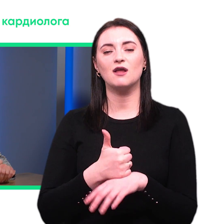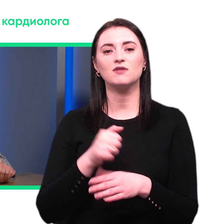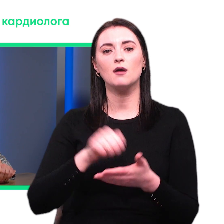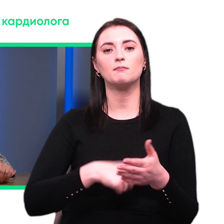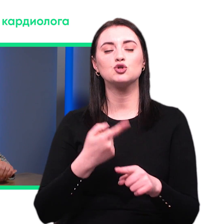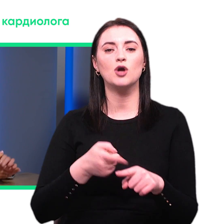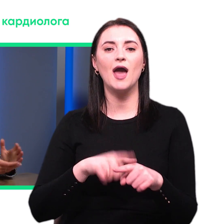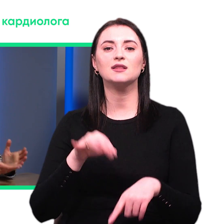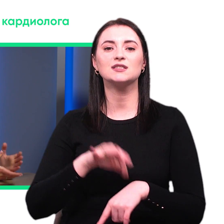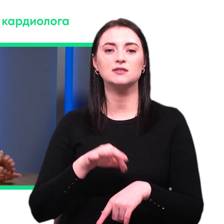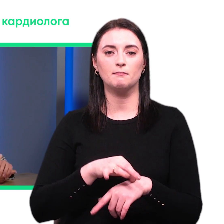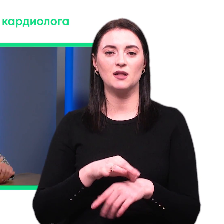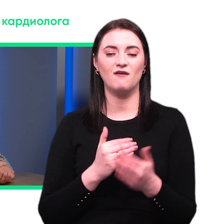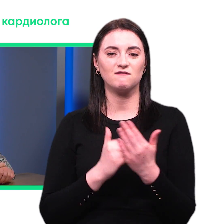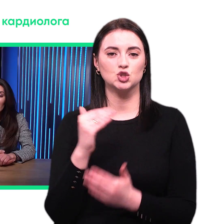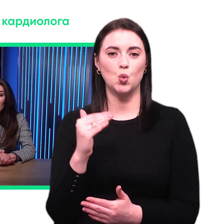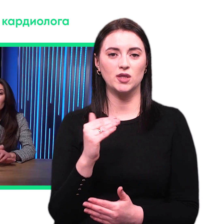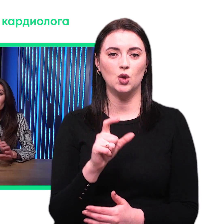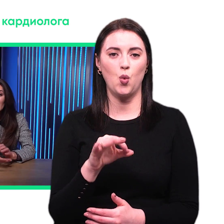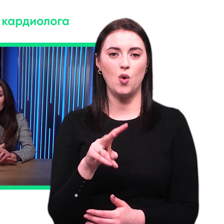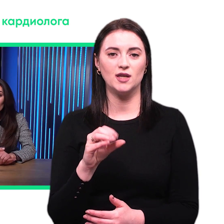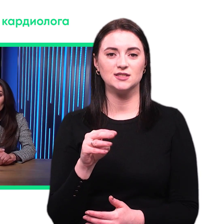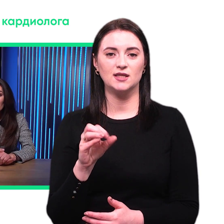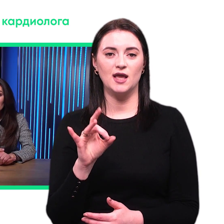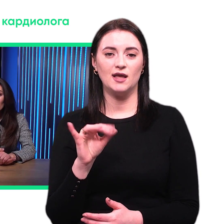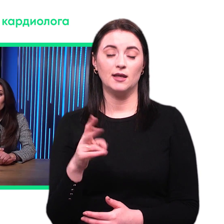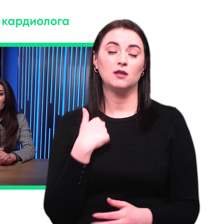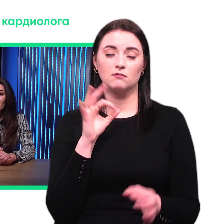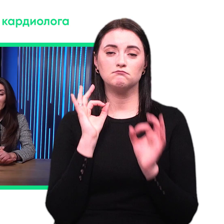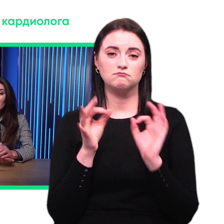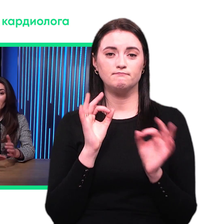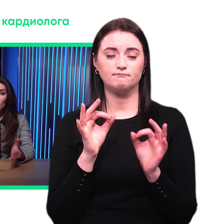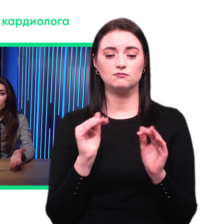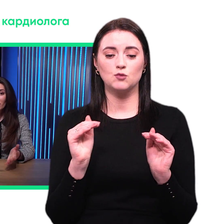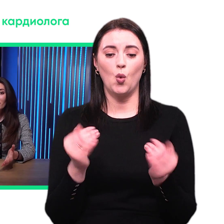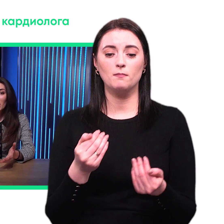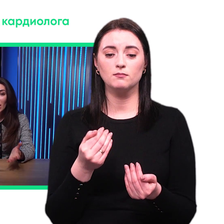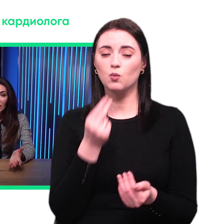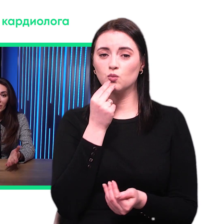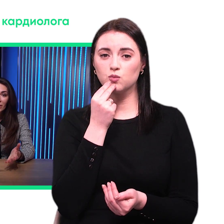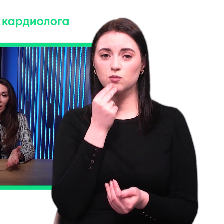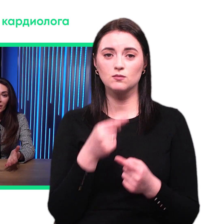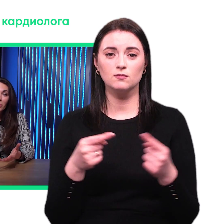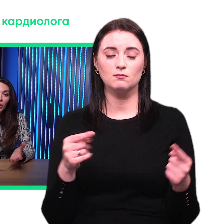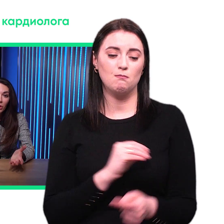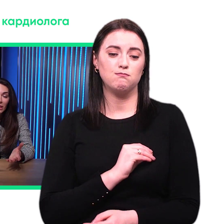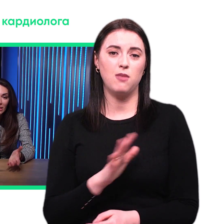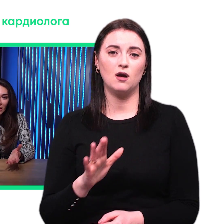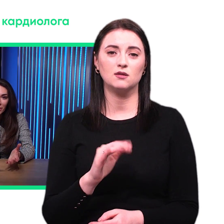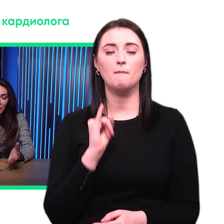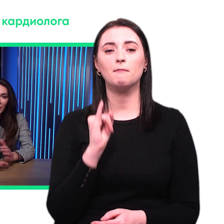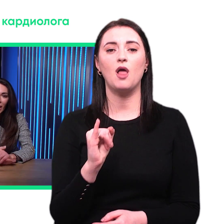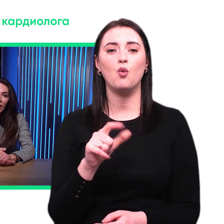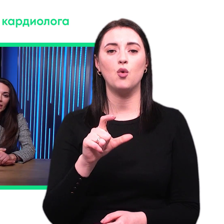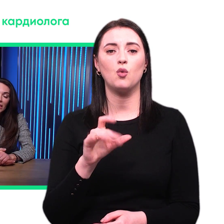этого заболевания – это высокий холестерин, то я советую ограничить употребление продуктов, богатых на плохой